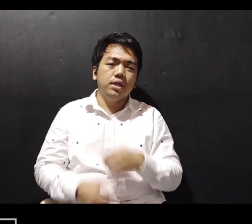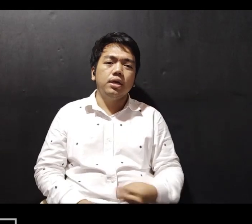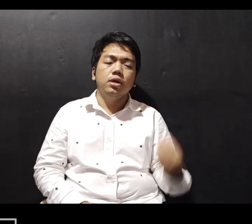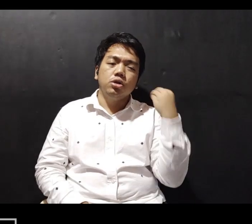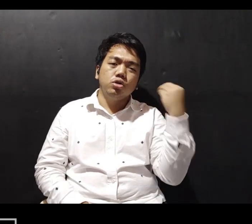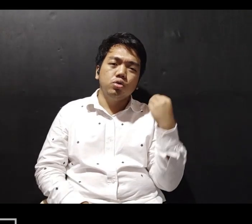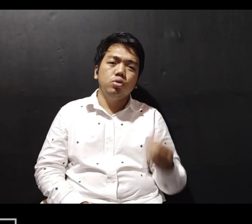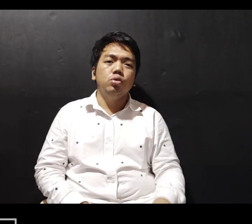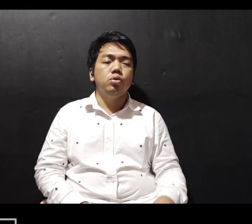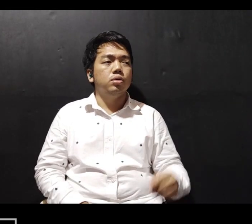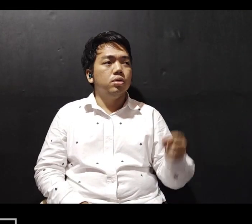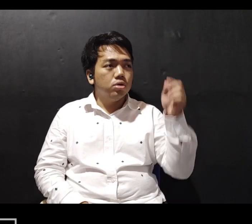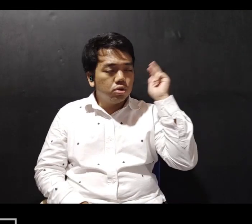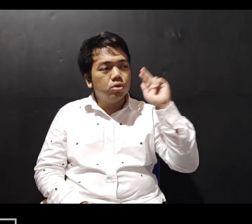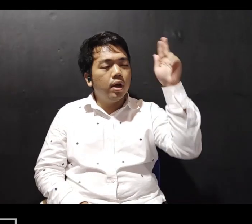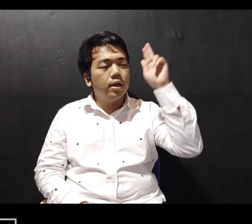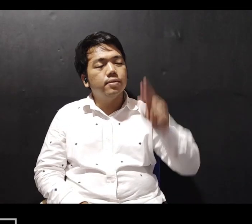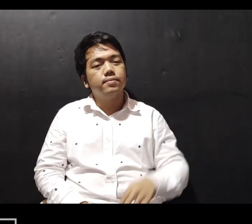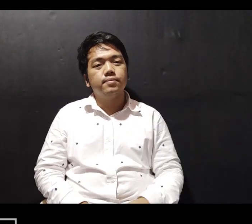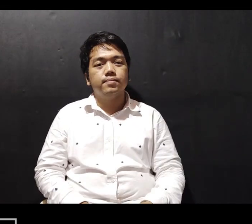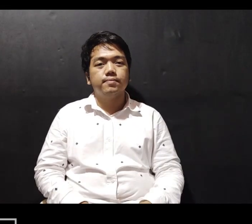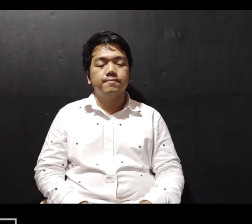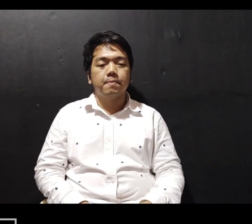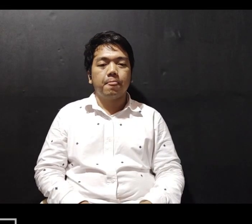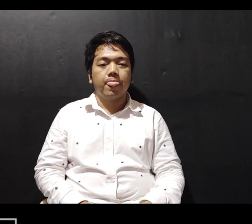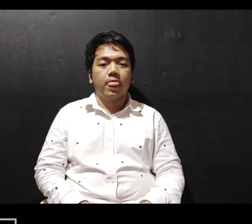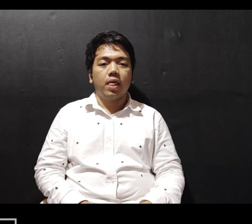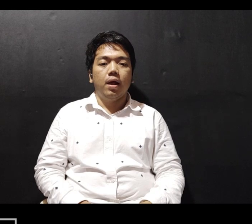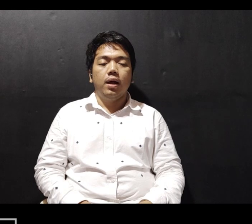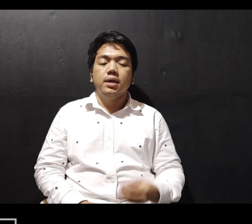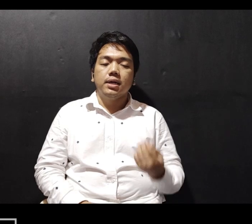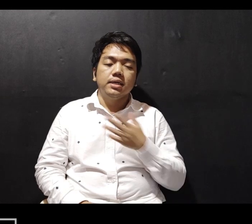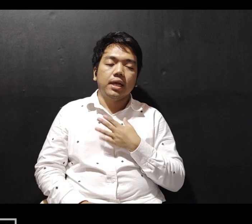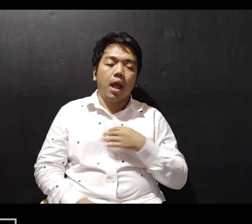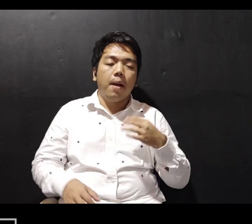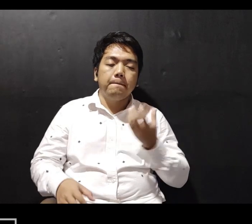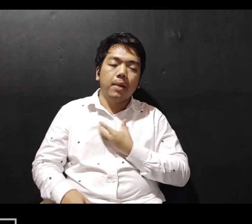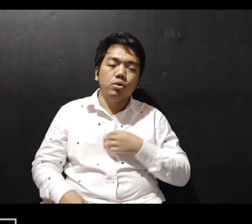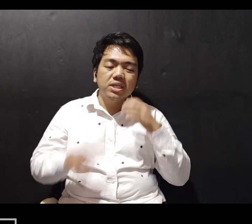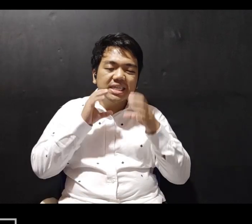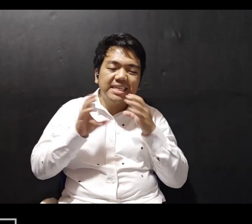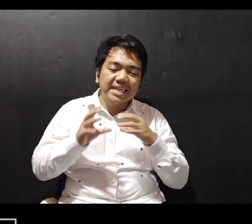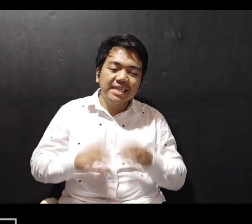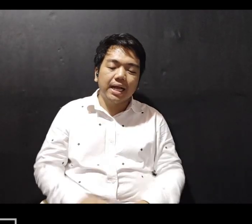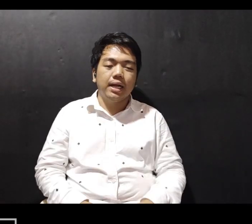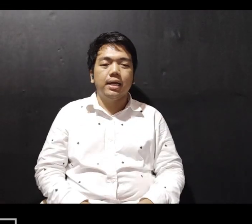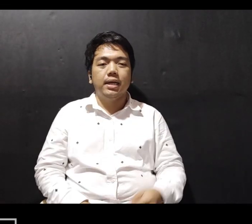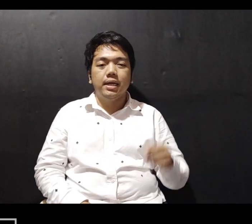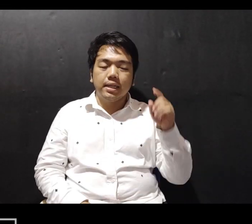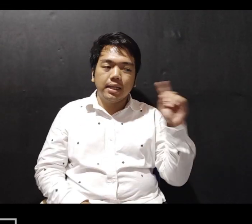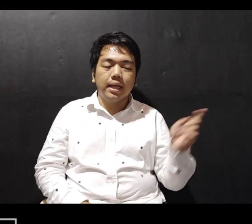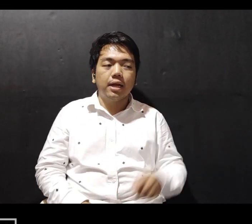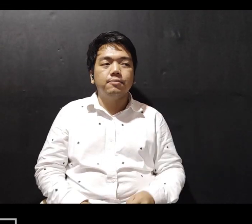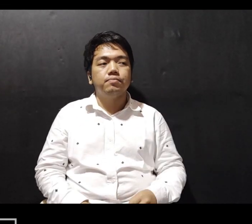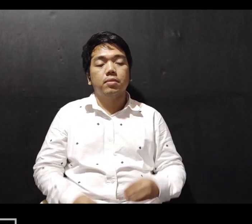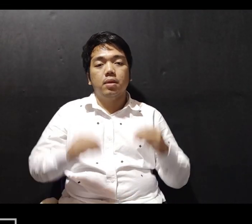saya. Kisah tentang Chinese bamboo tree, pohon bambu Chinese yang biasanya kita lihat di lukisan